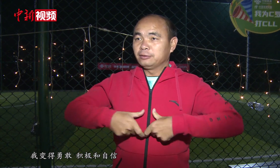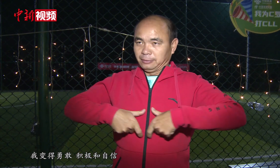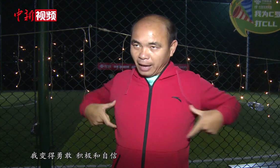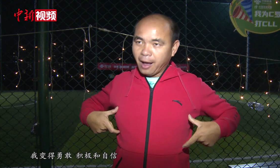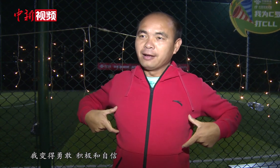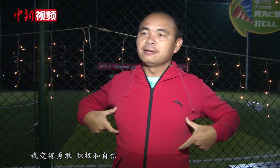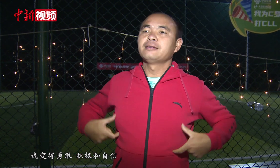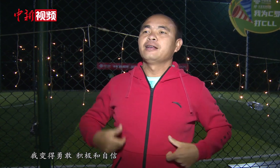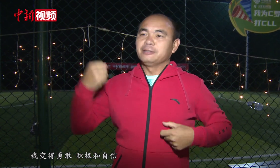信，